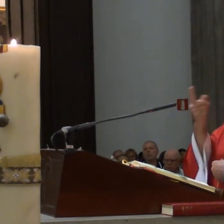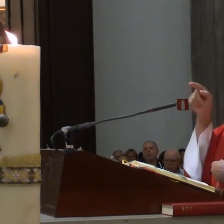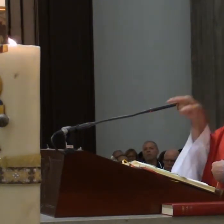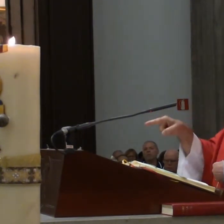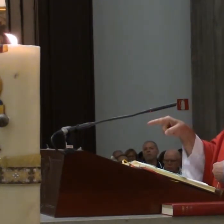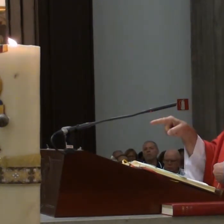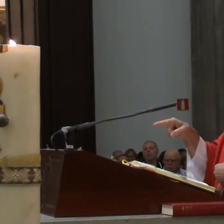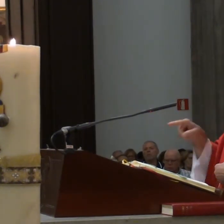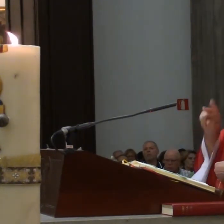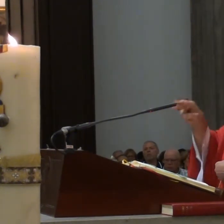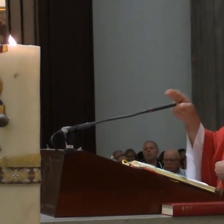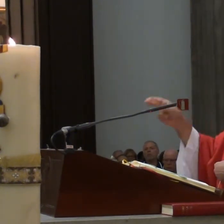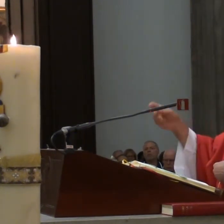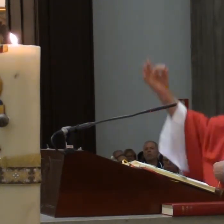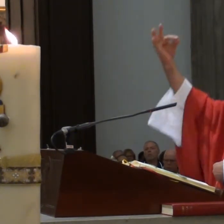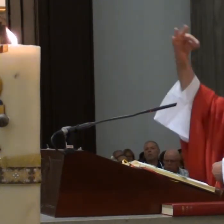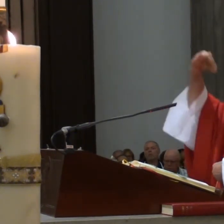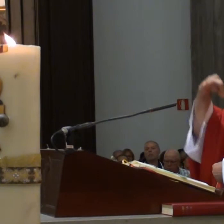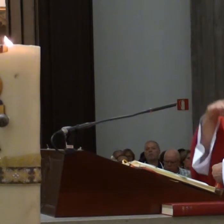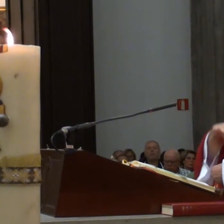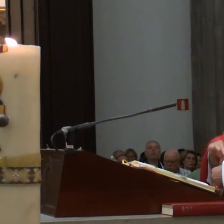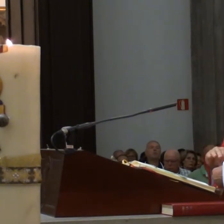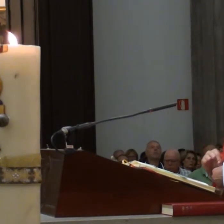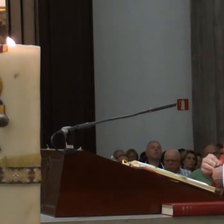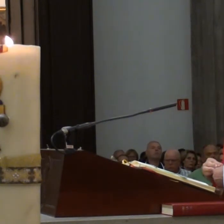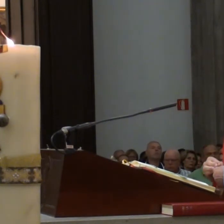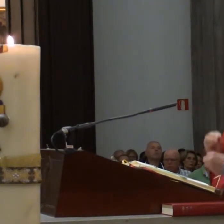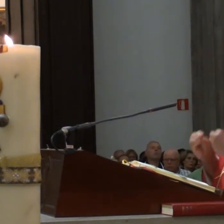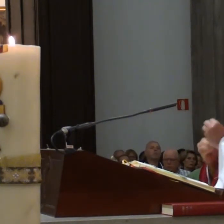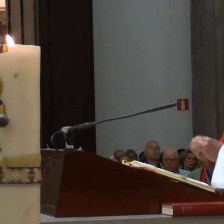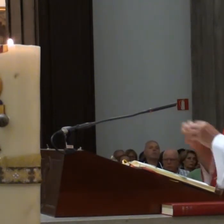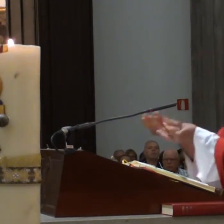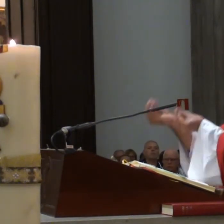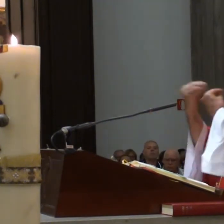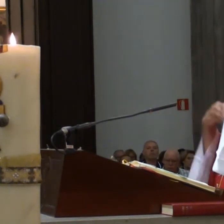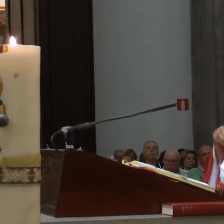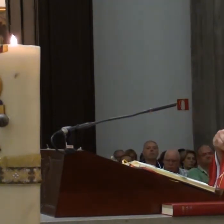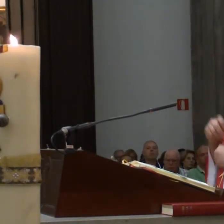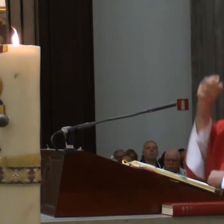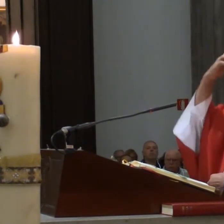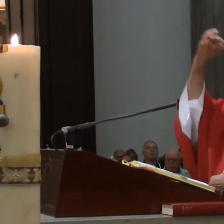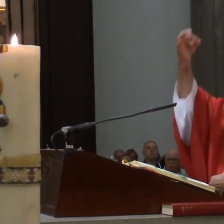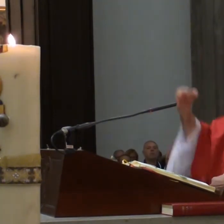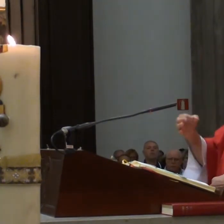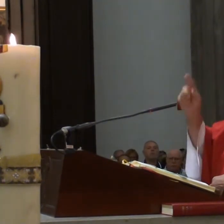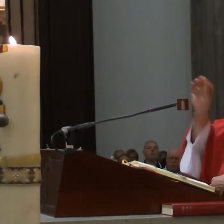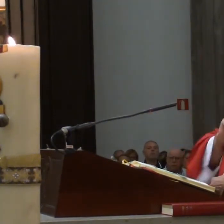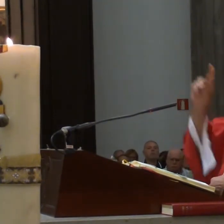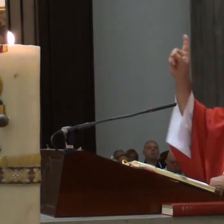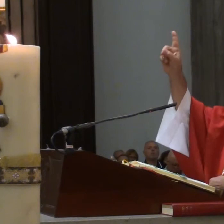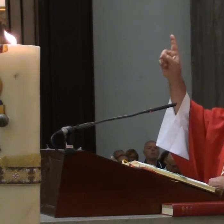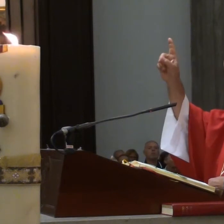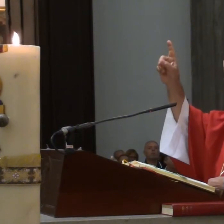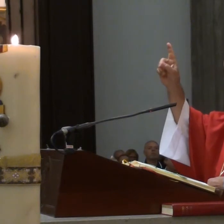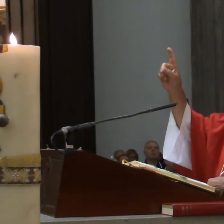decía eso refiriéndose al espíritu santo que habían recibido los que creyeran